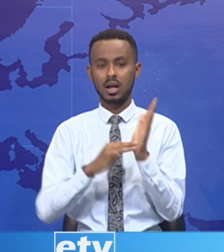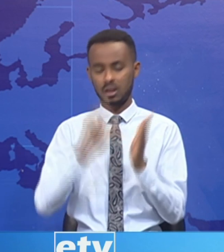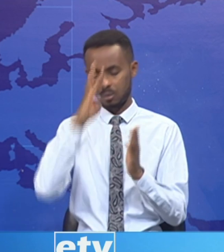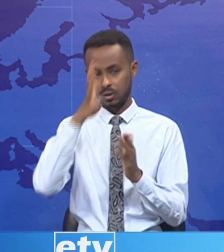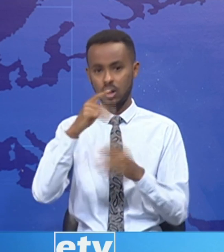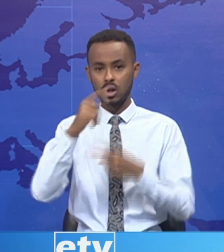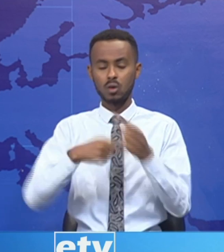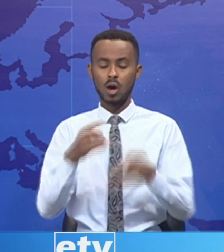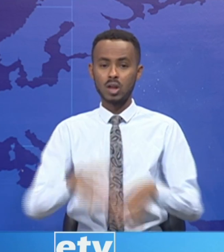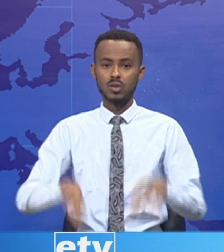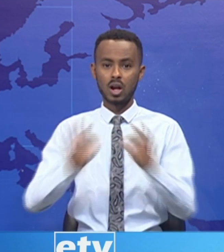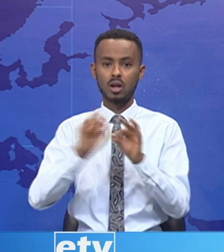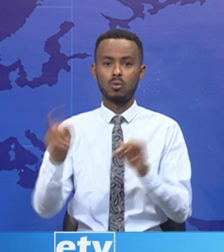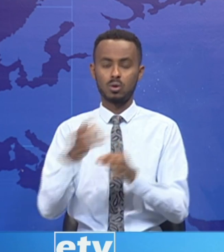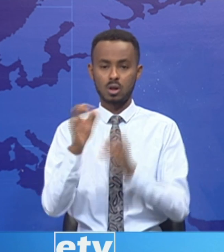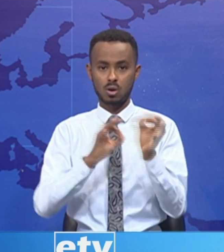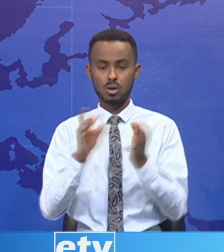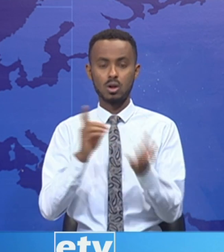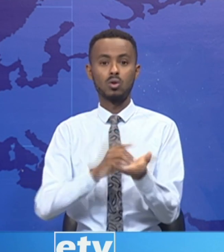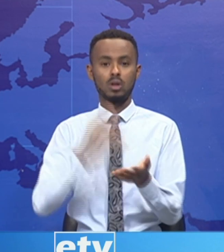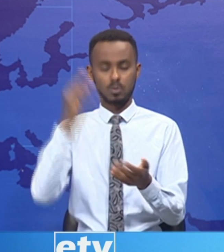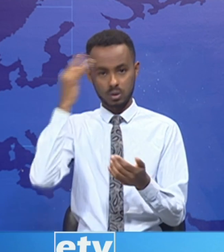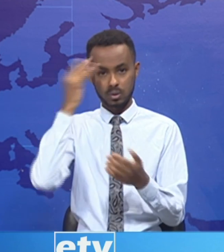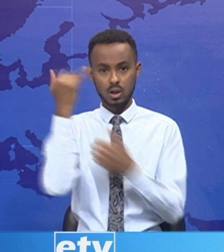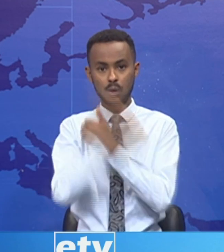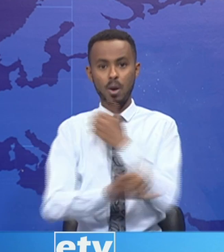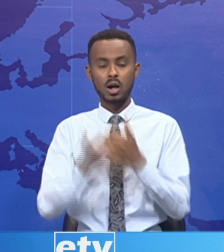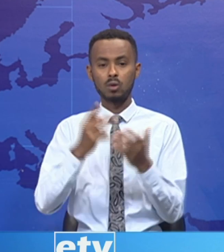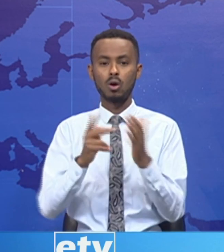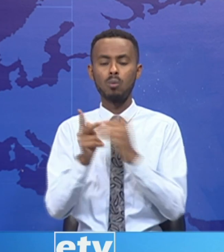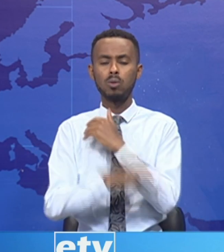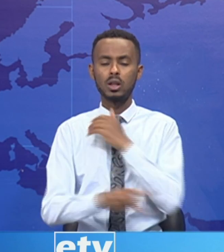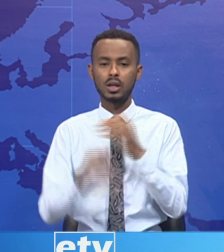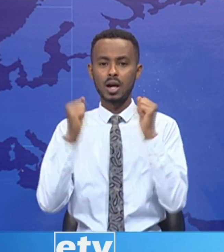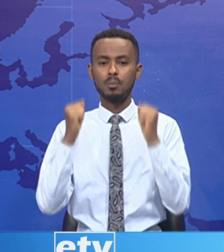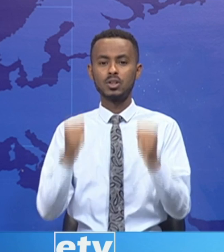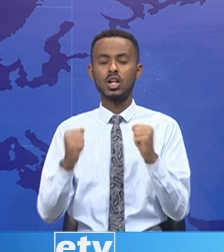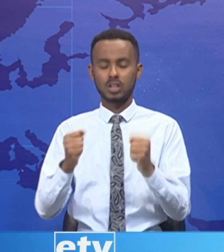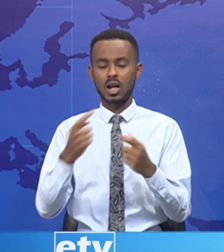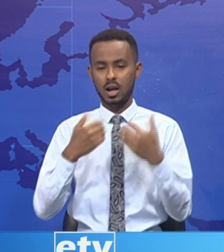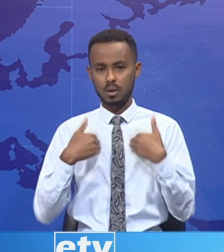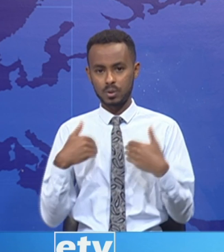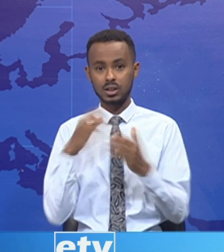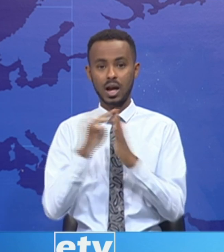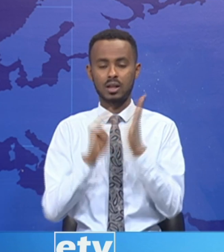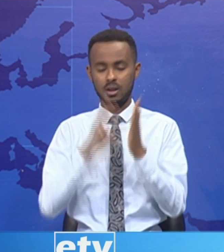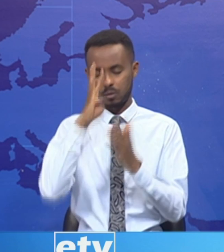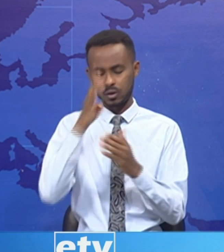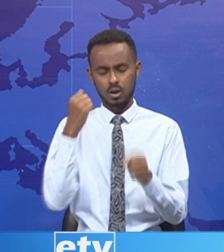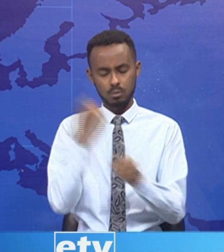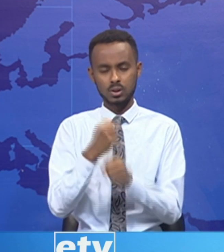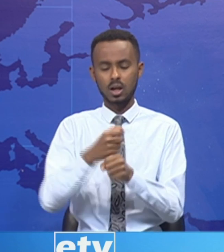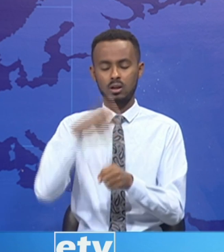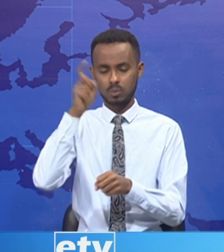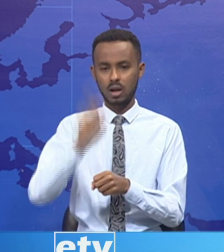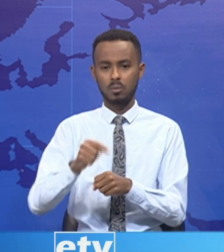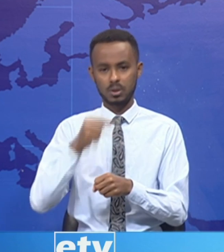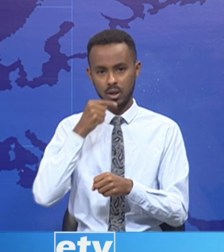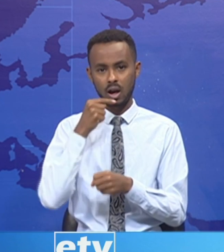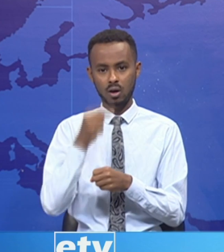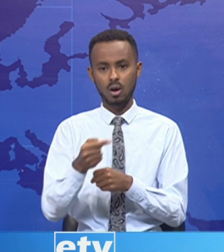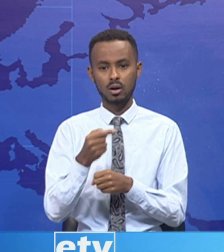ሂደት አስፈላጊ መሆኑን የተናገሩት ዶክተር መሰንበት በሀገሪቷ ፖለቲካ መቻቻል የሰፈነበት ስርዓትን ለመፍጠር መሰራት እንዳለበትም